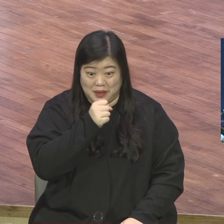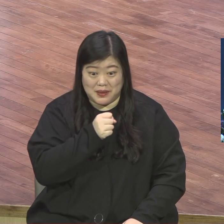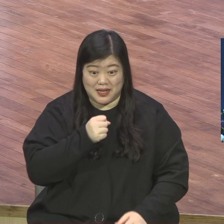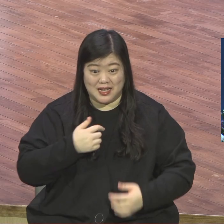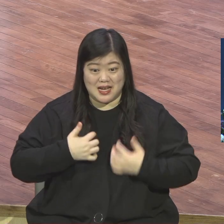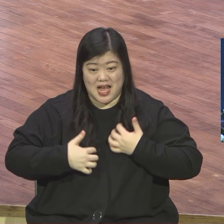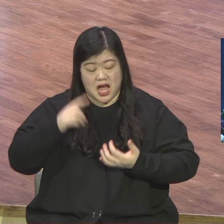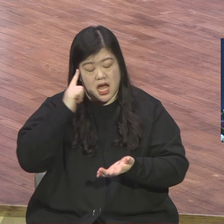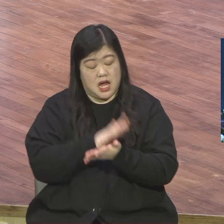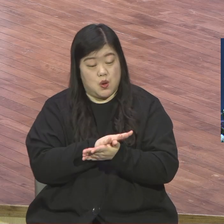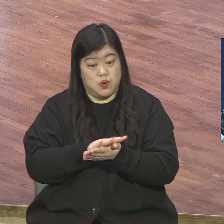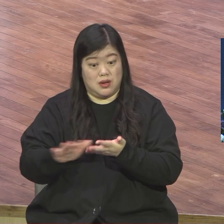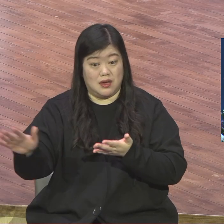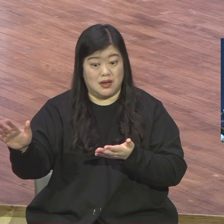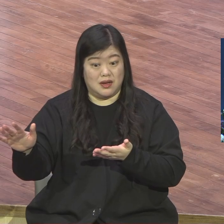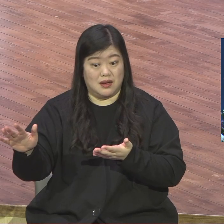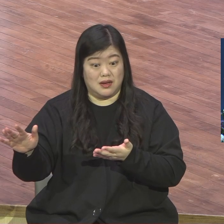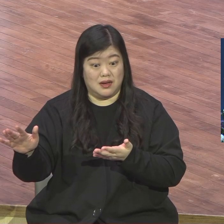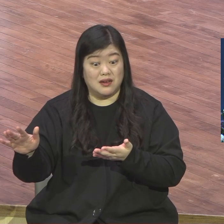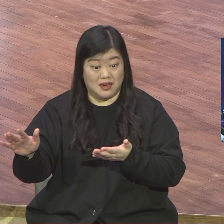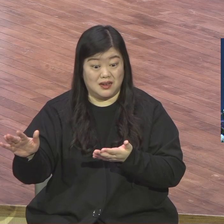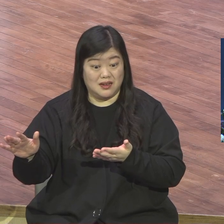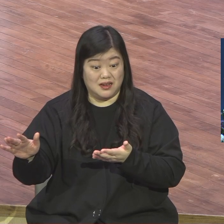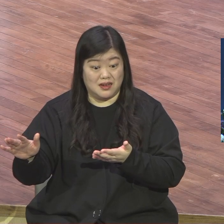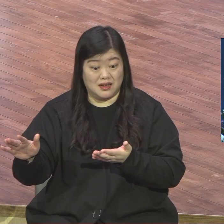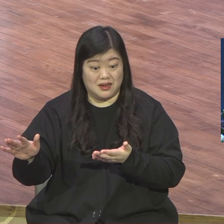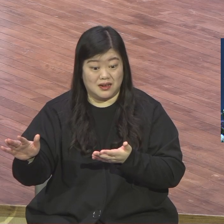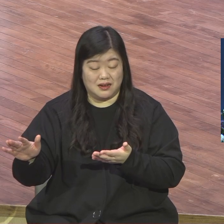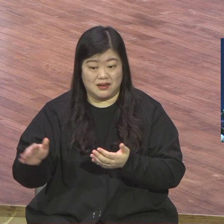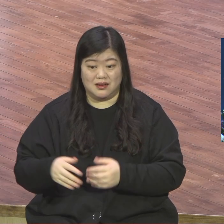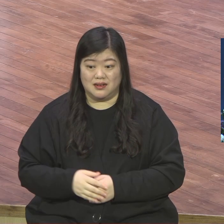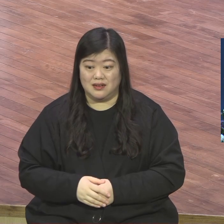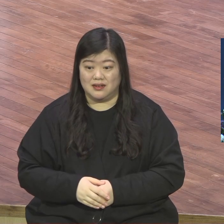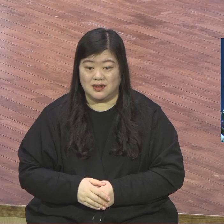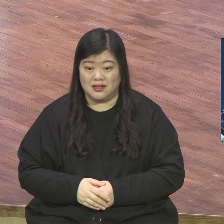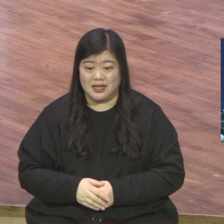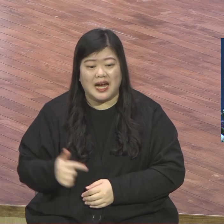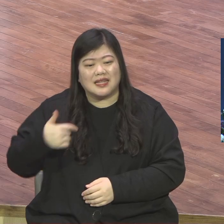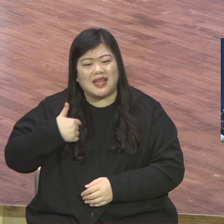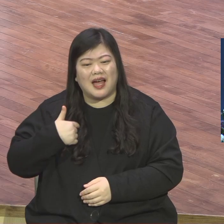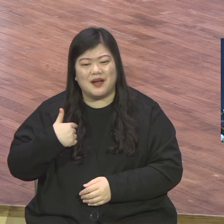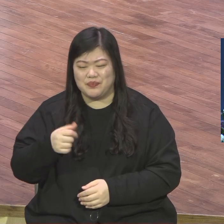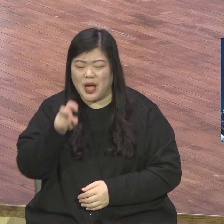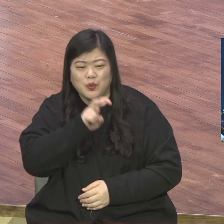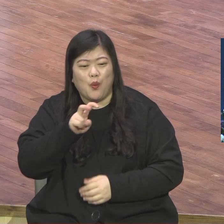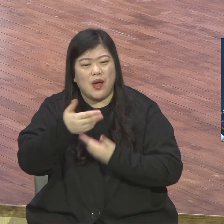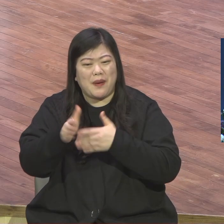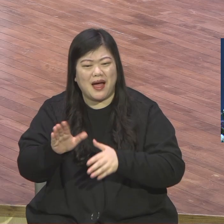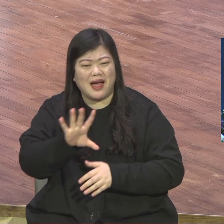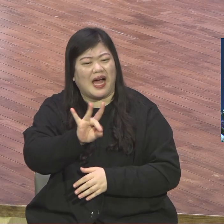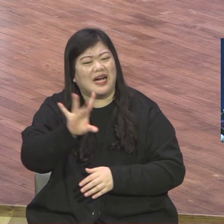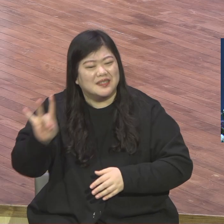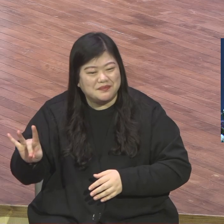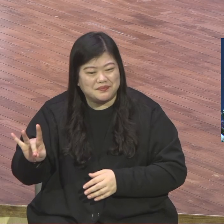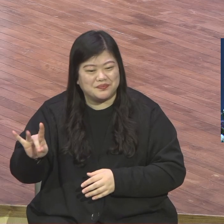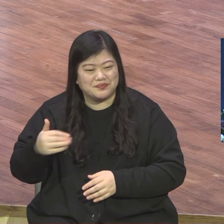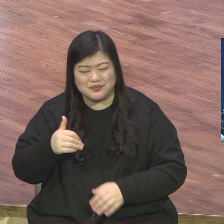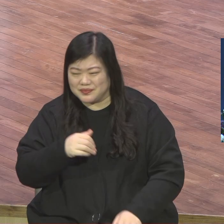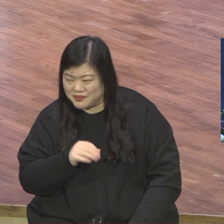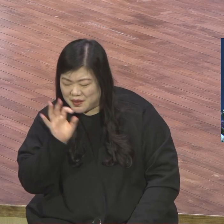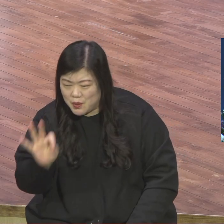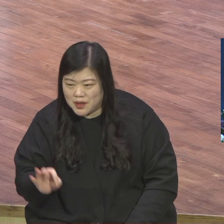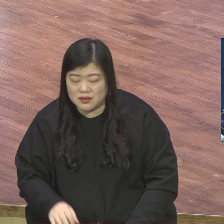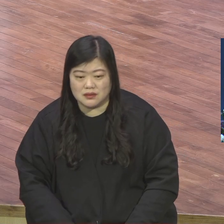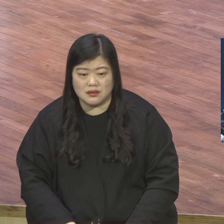깨진 노래고 다 그런 거잖아요. 잘 보시라니까 제가 대중가요를 자세히 가사를 보니까요 다